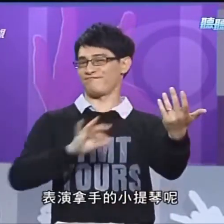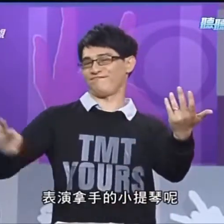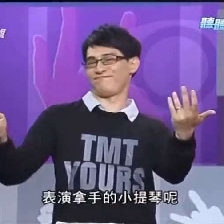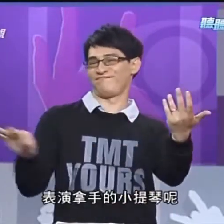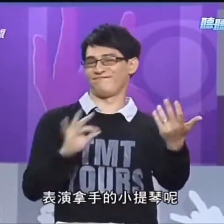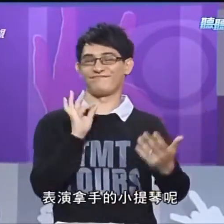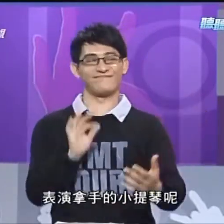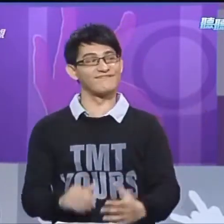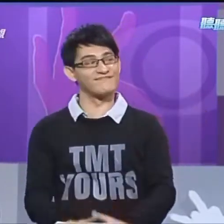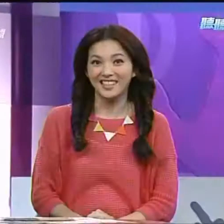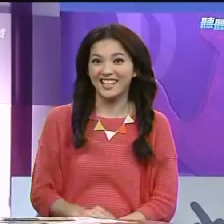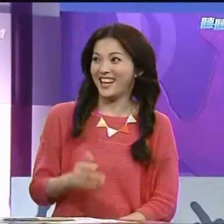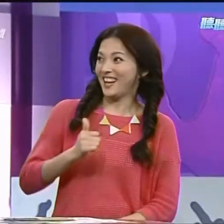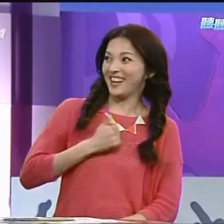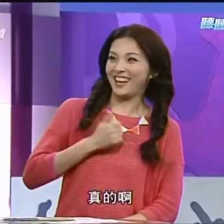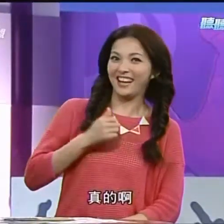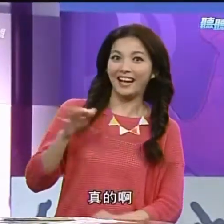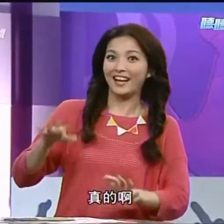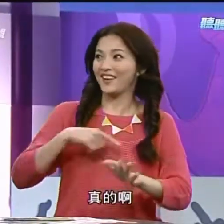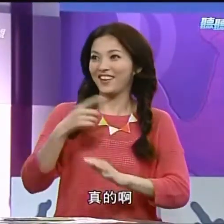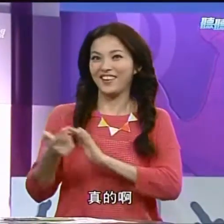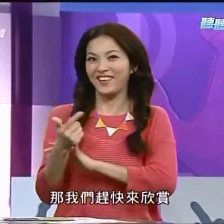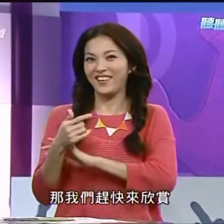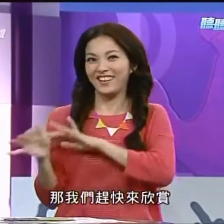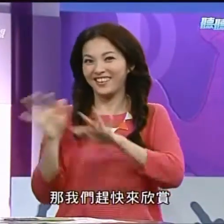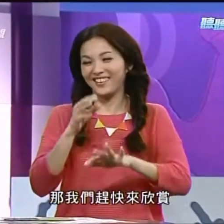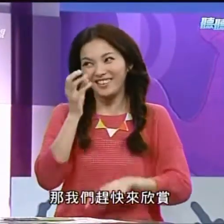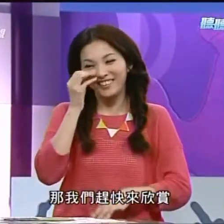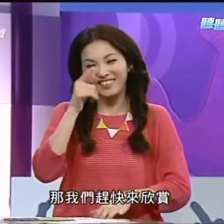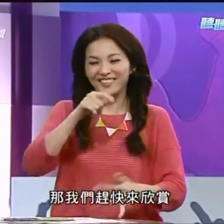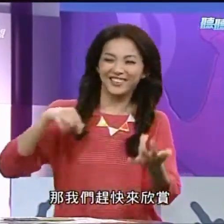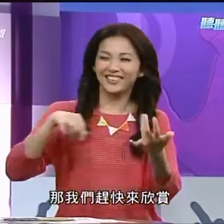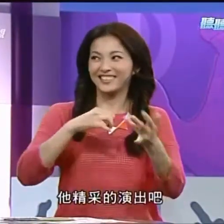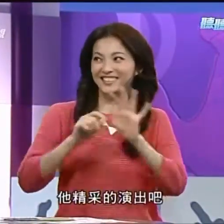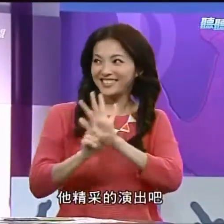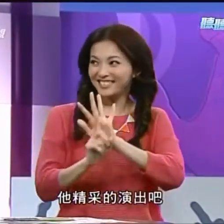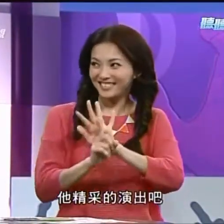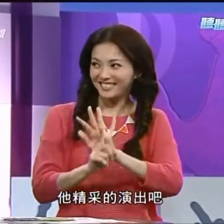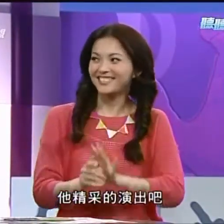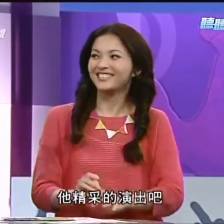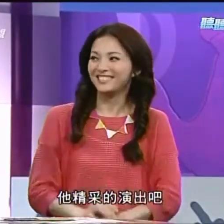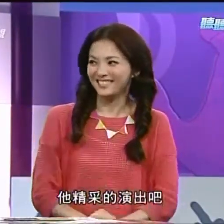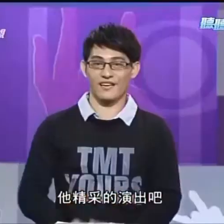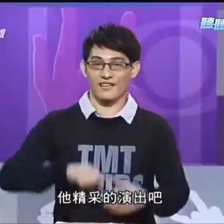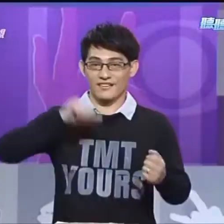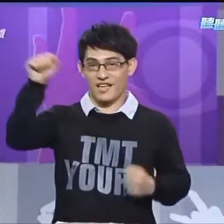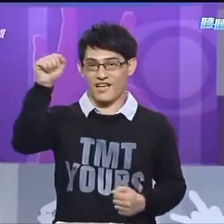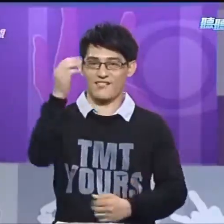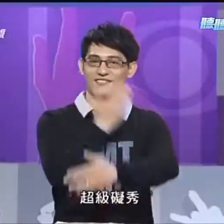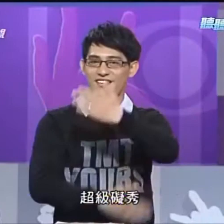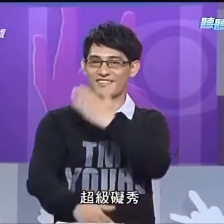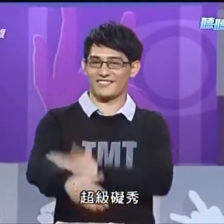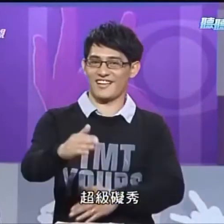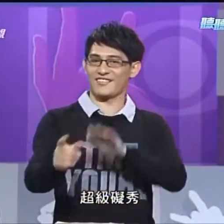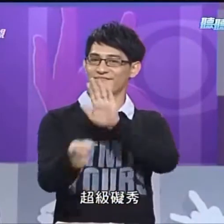呢。 哦，真的？那我们赶快来欣赏他精彩的演出吧。 嗯，超级爱